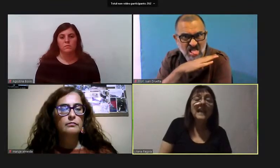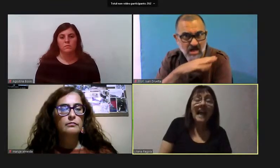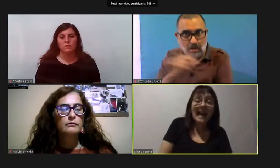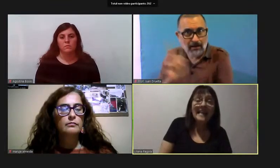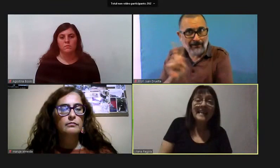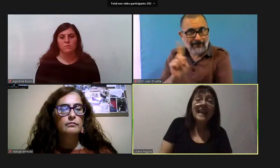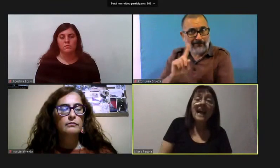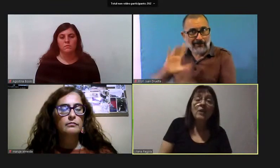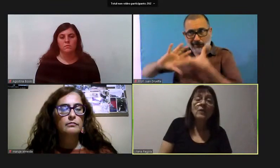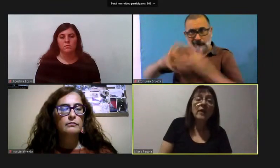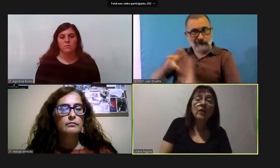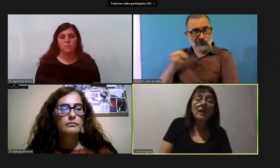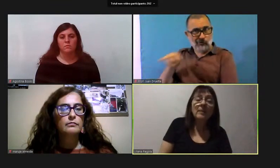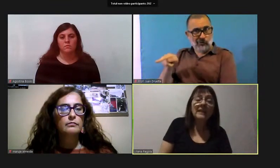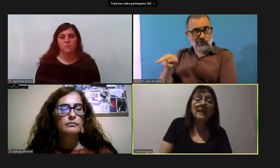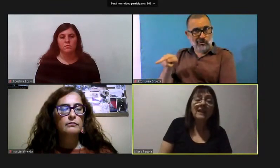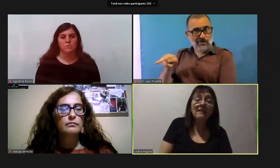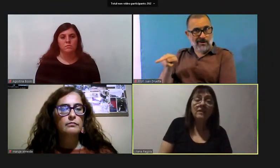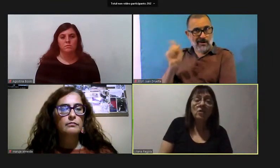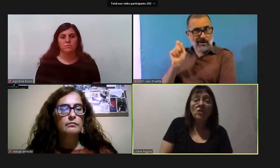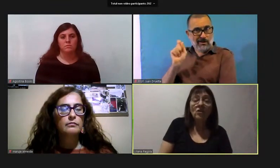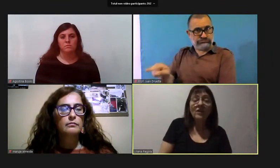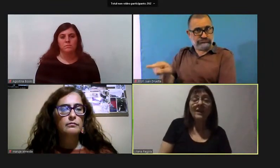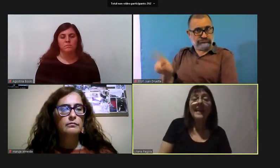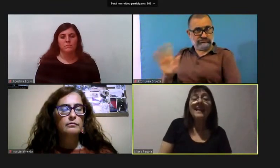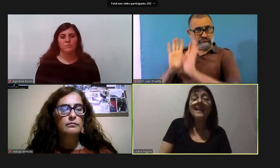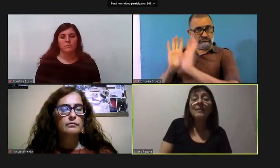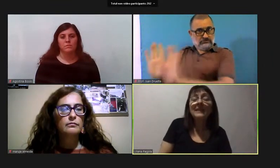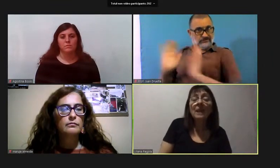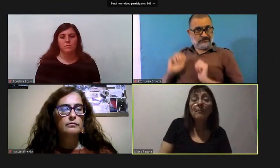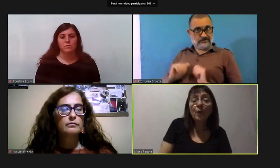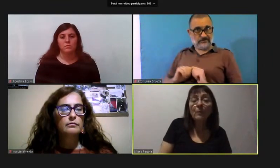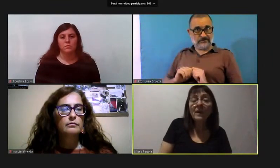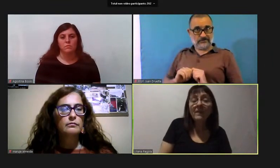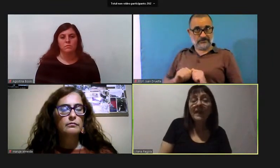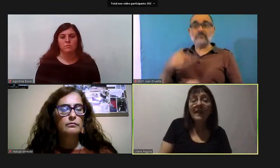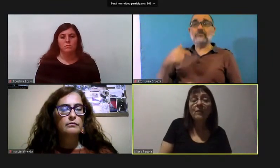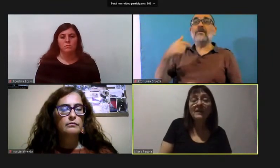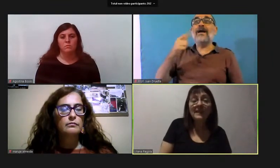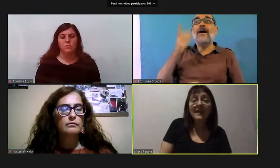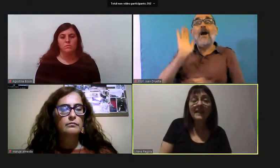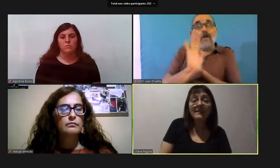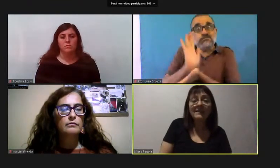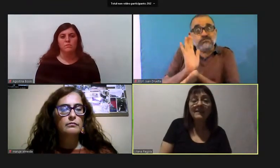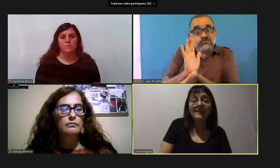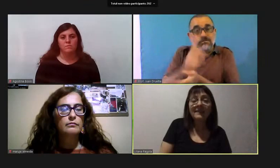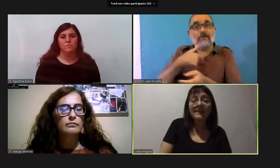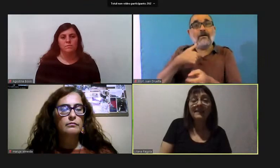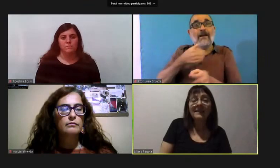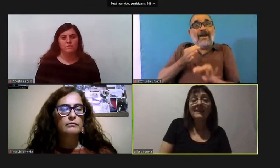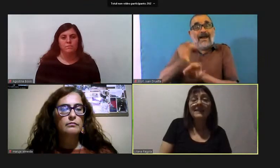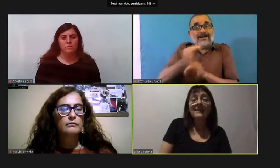Entonces, ahí, ¿hay un error gramatical? No. Es la gramática propia de la lengua de señas.